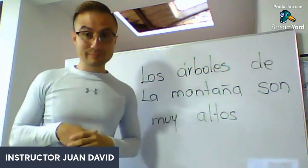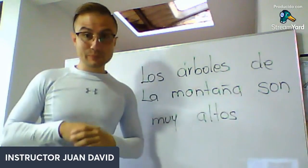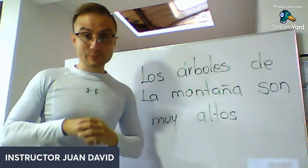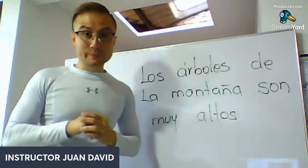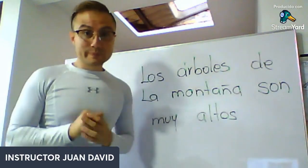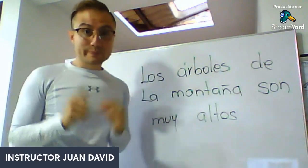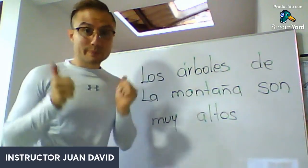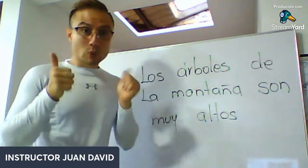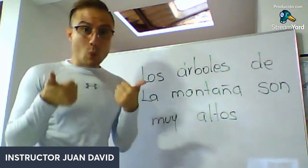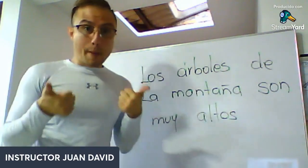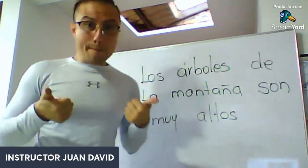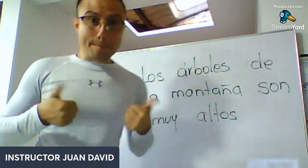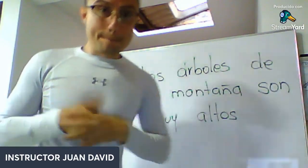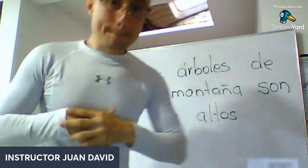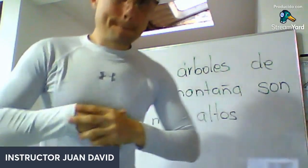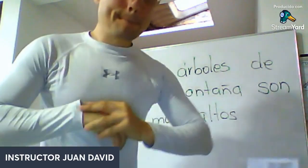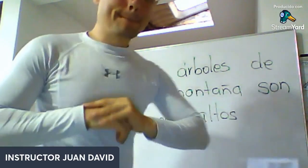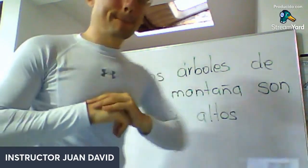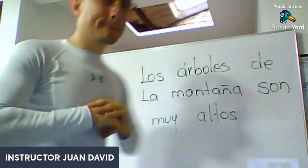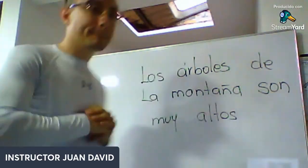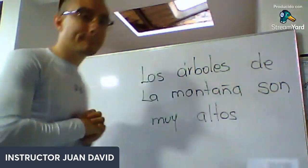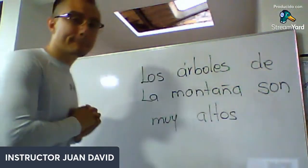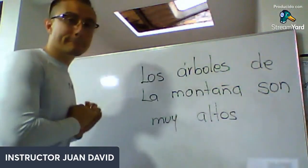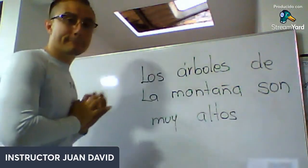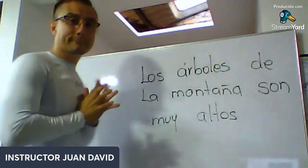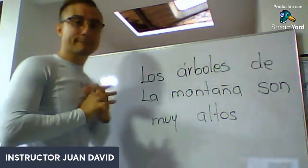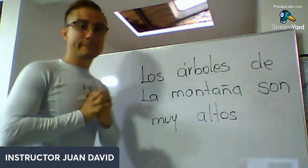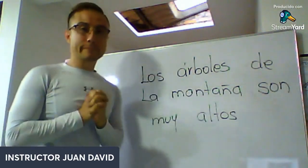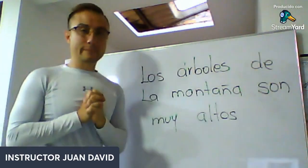si entonces hay que meterles esto bien